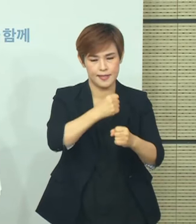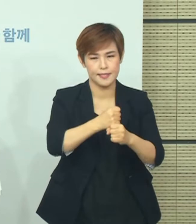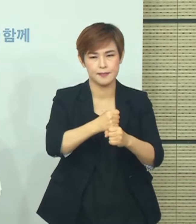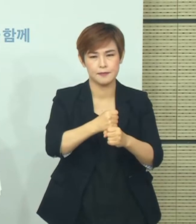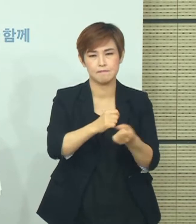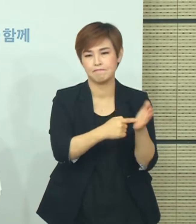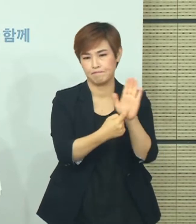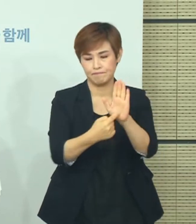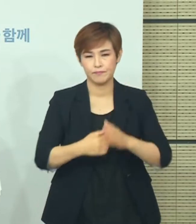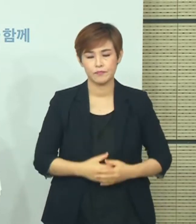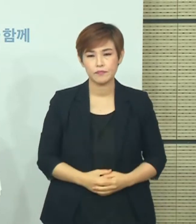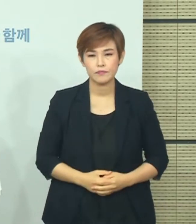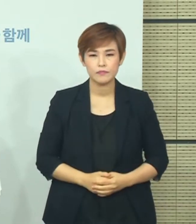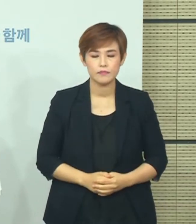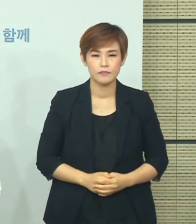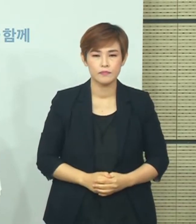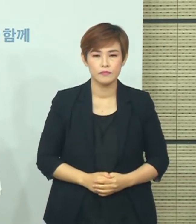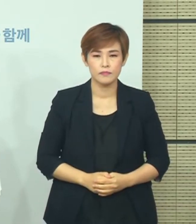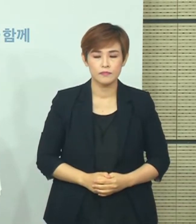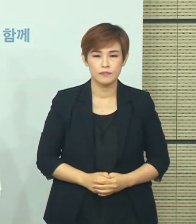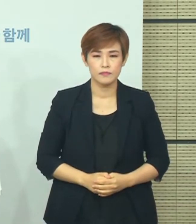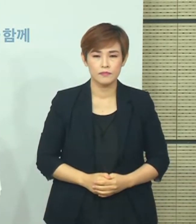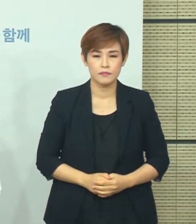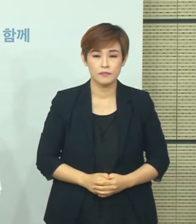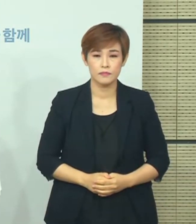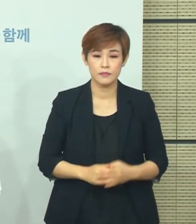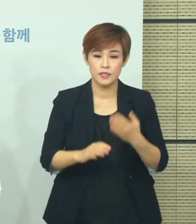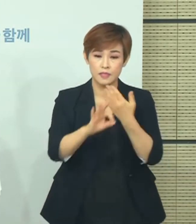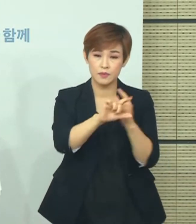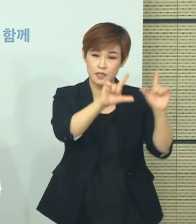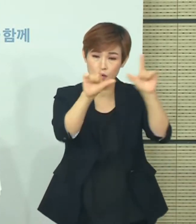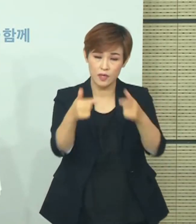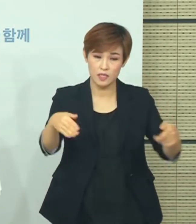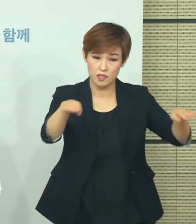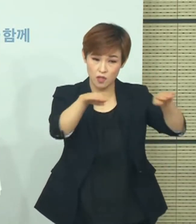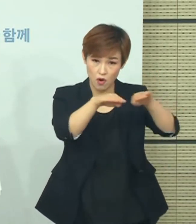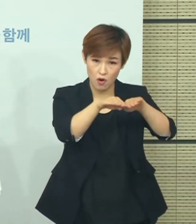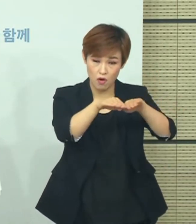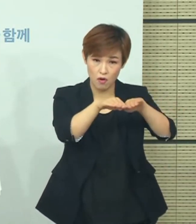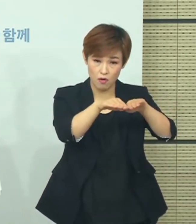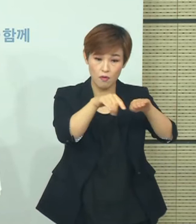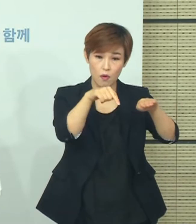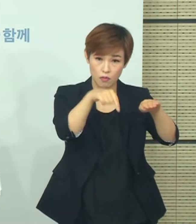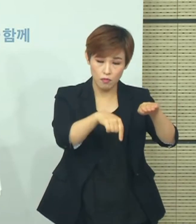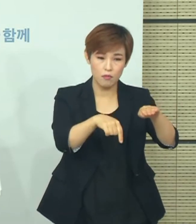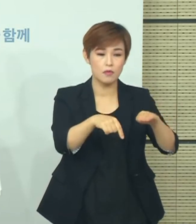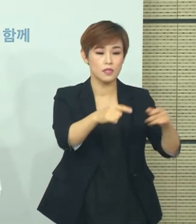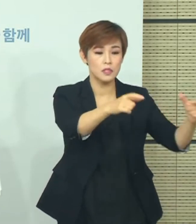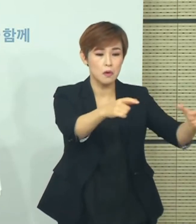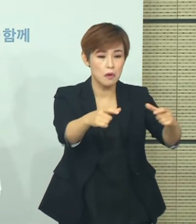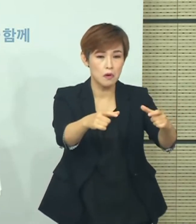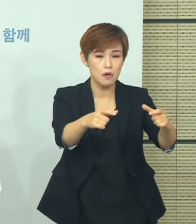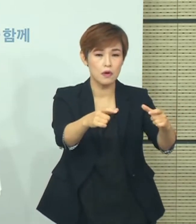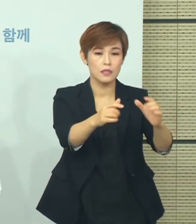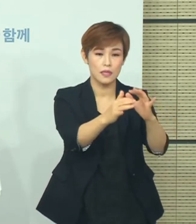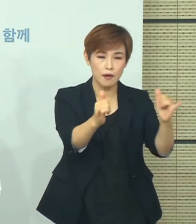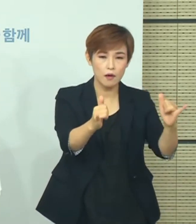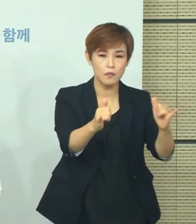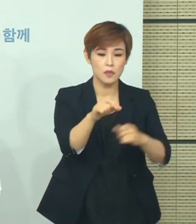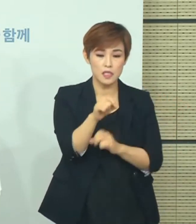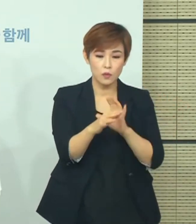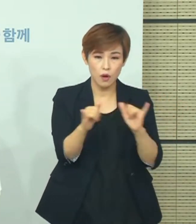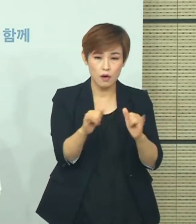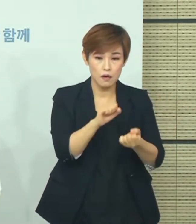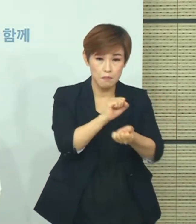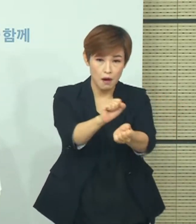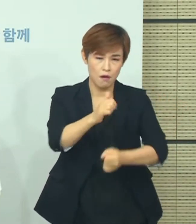밝혔습니다. 또한 지금까지 임시생활시설을 통해 지역 주민과 시설 지원 인력들이